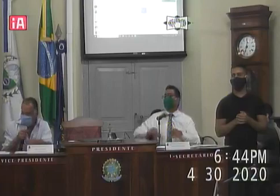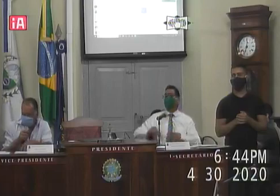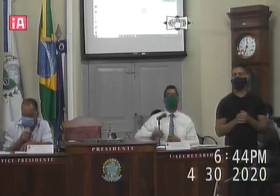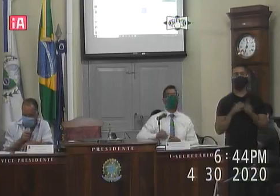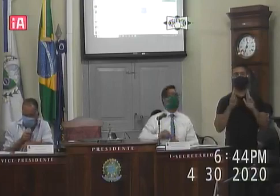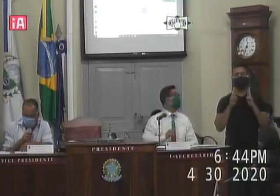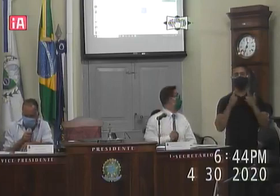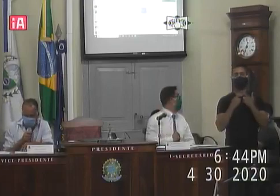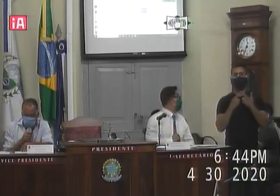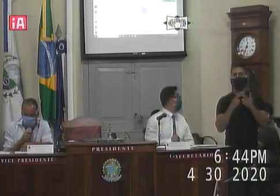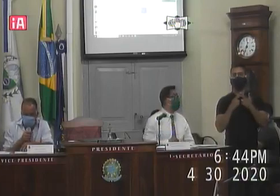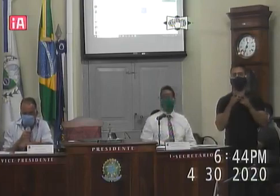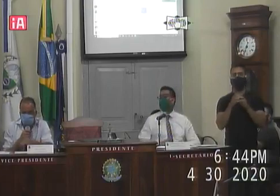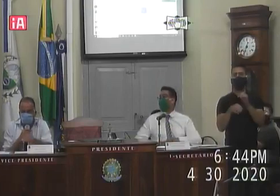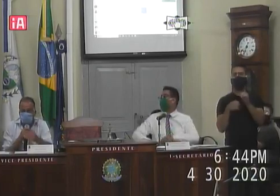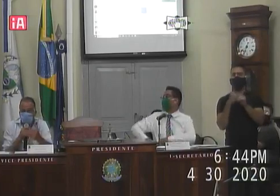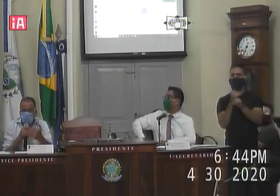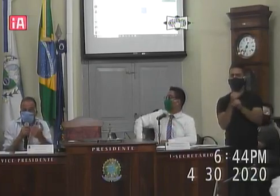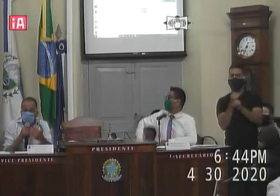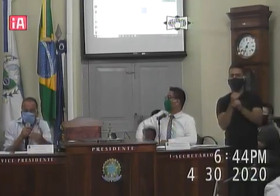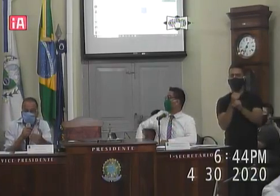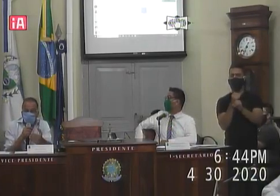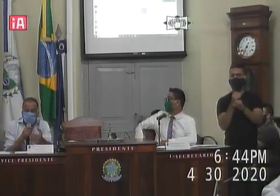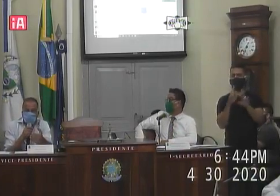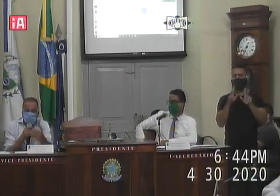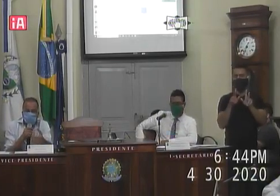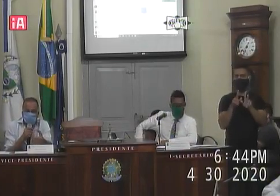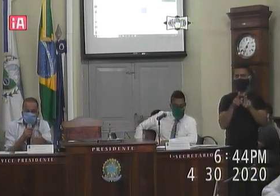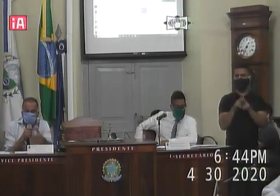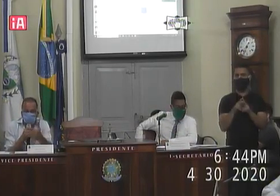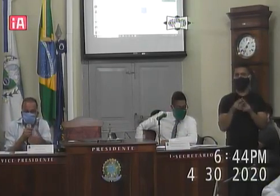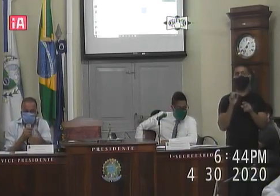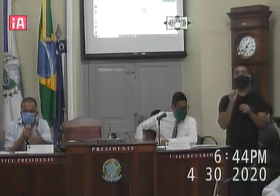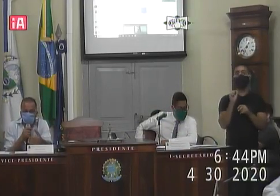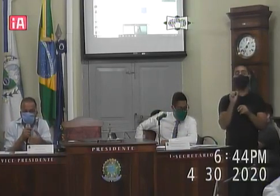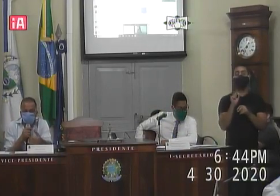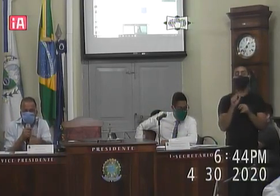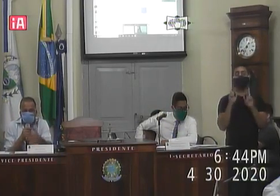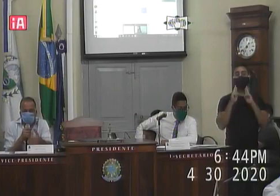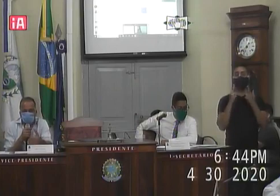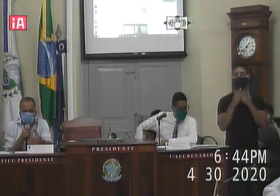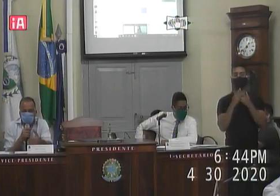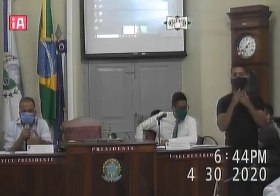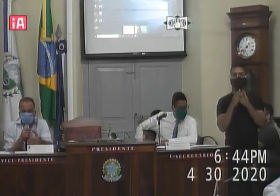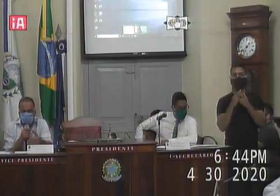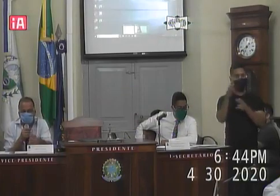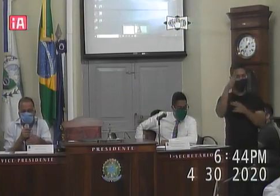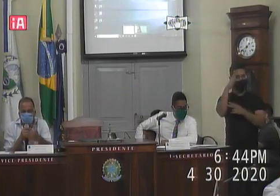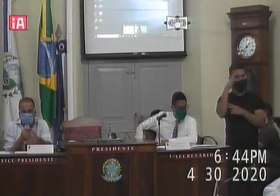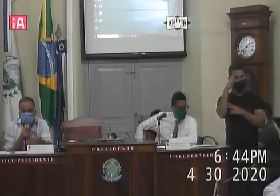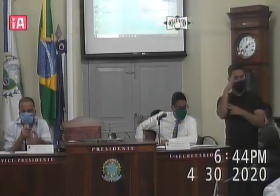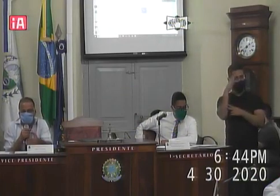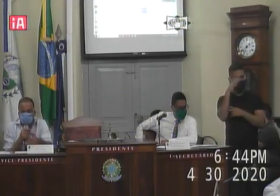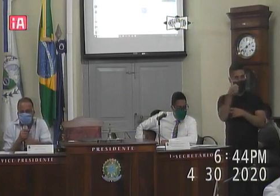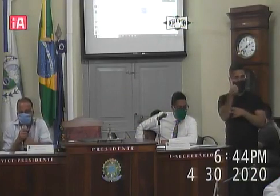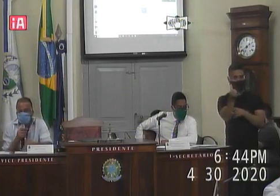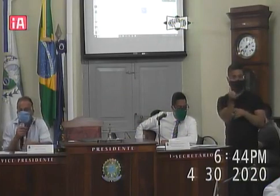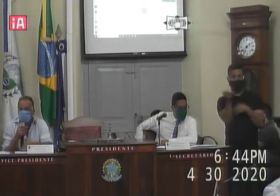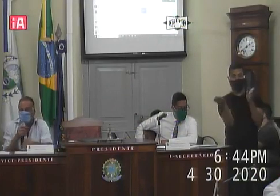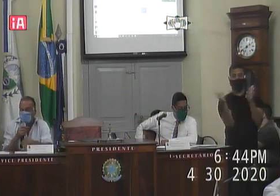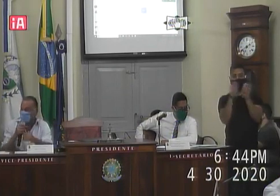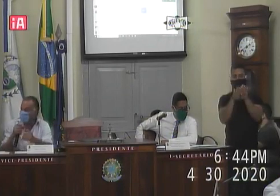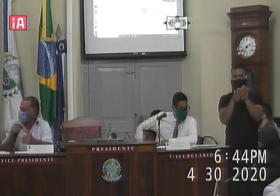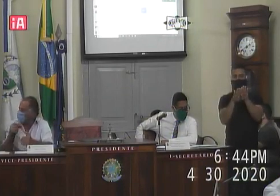online, de maneira diferenciada, que é sessão às 18 horas, toda quarta-feira, com porta